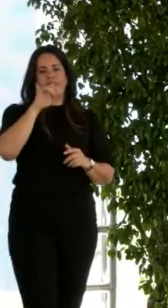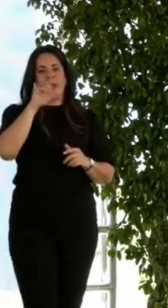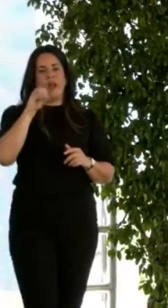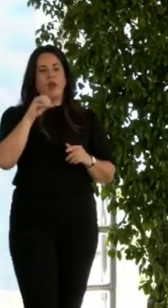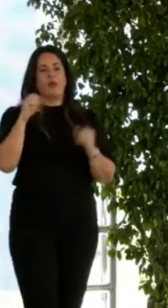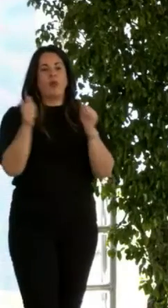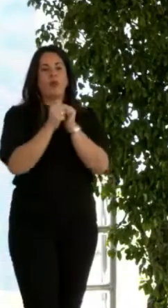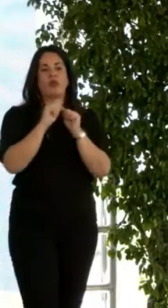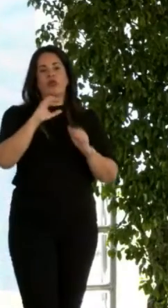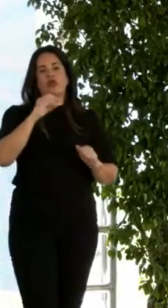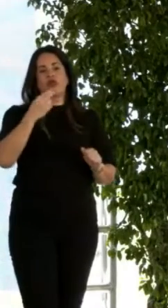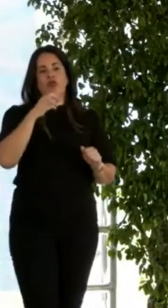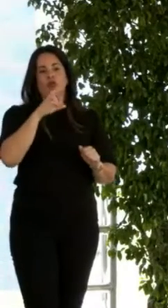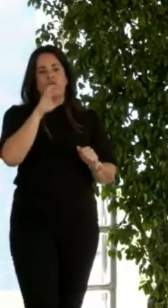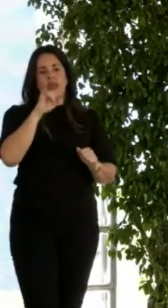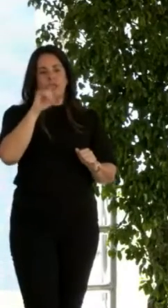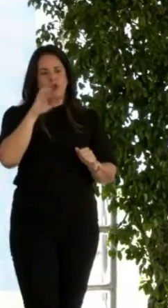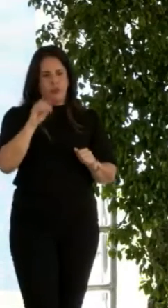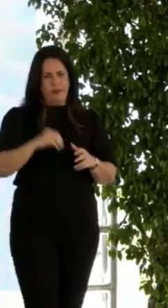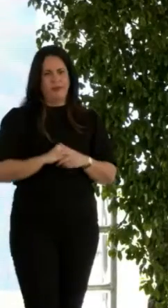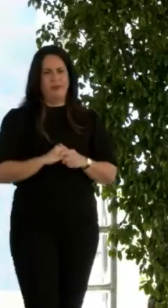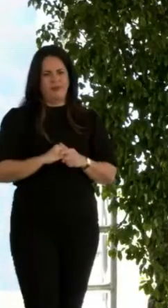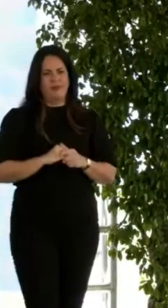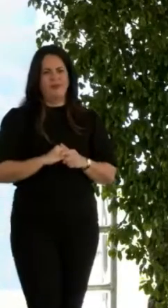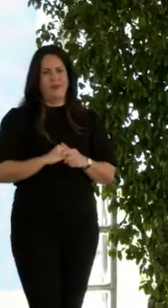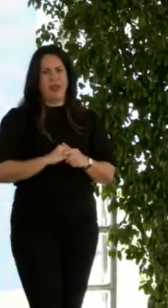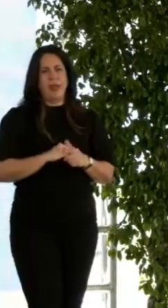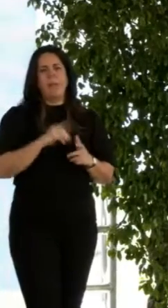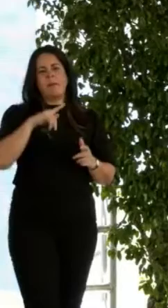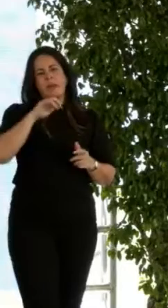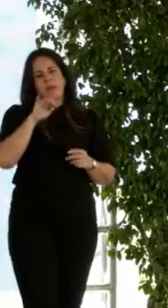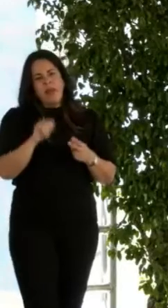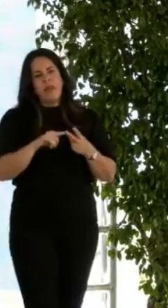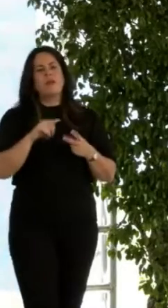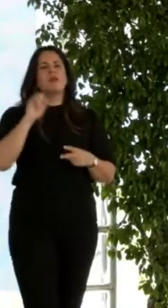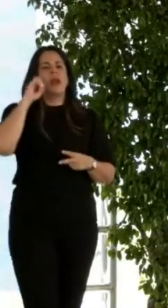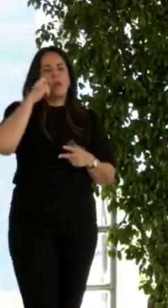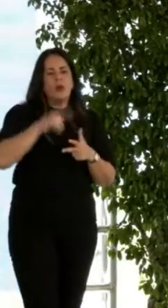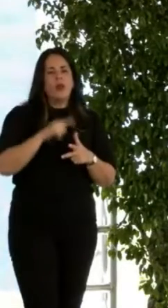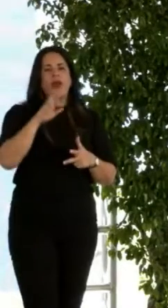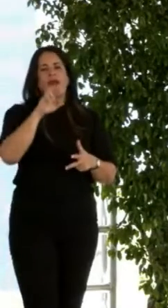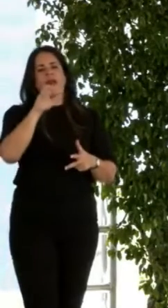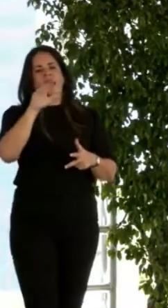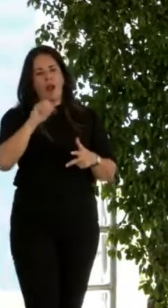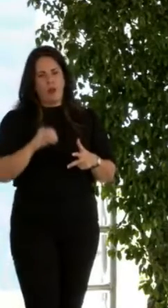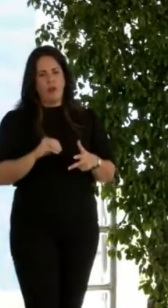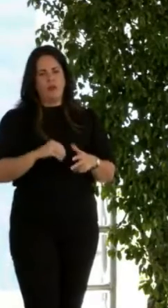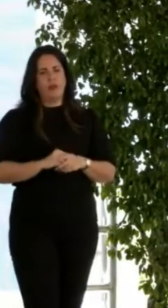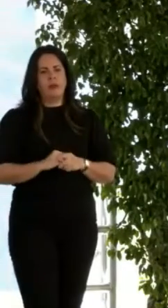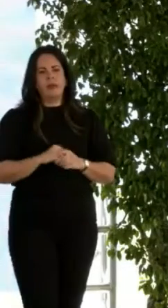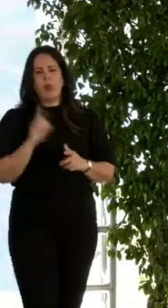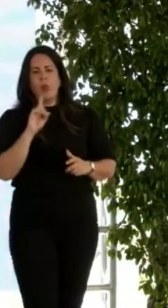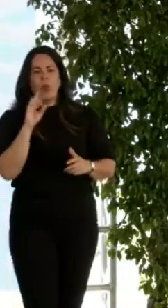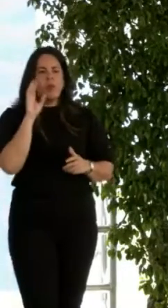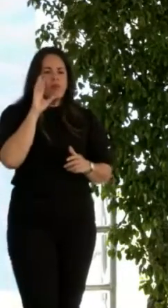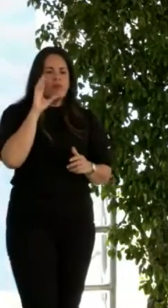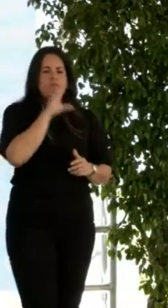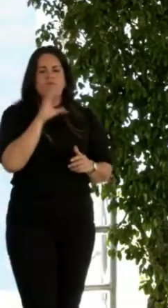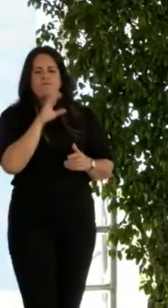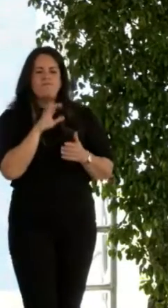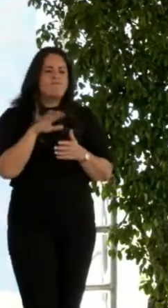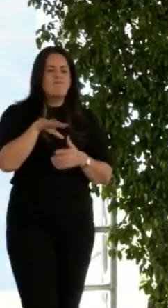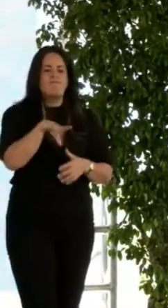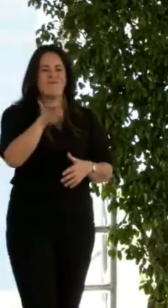en este caso chistorras, con pimiento, cebolla y recao. ¿Dónde está mi recaíto? Está por aquí